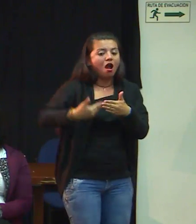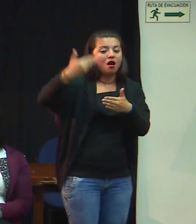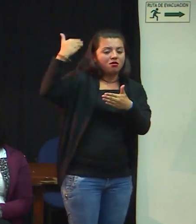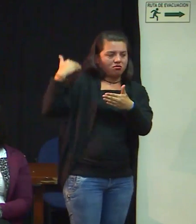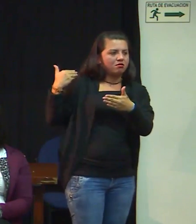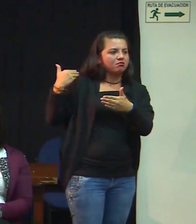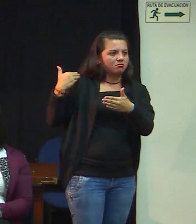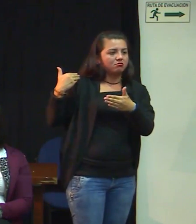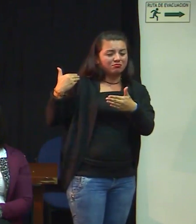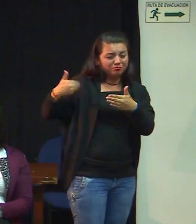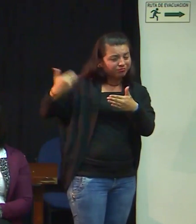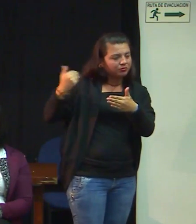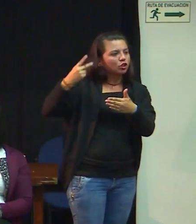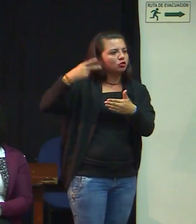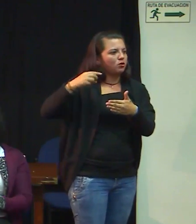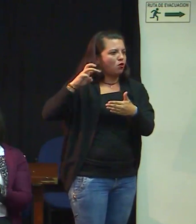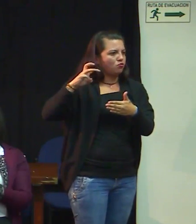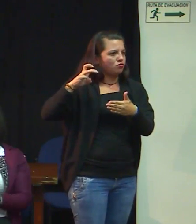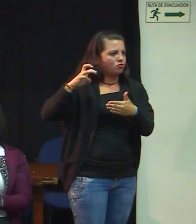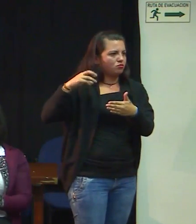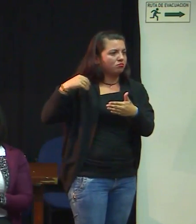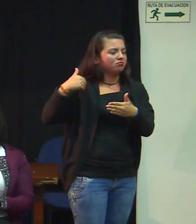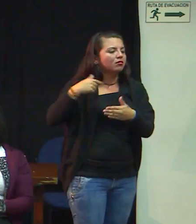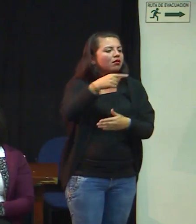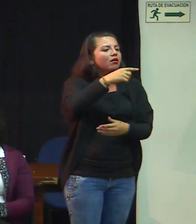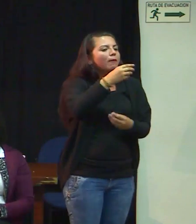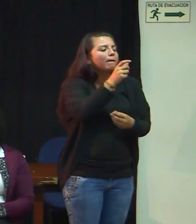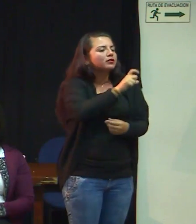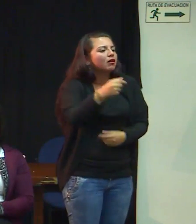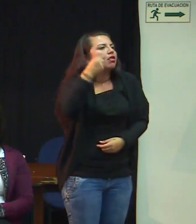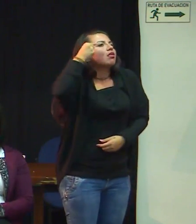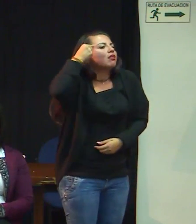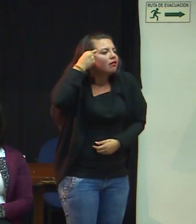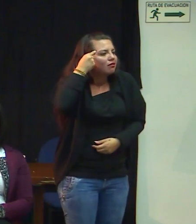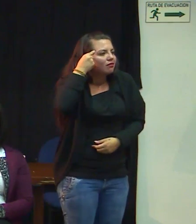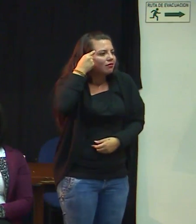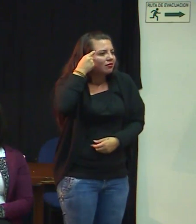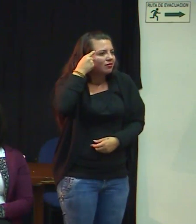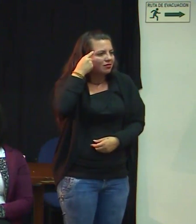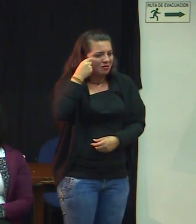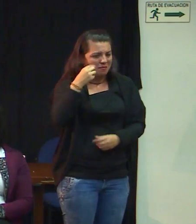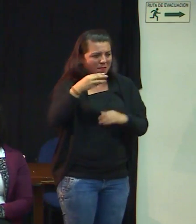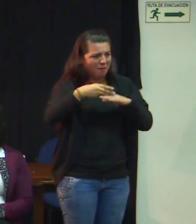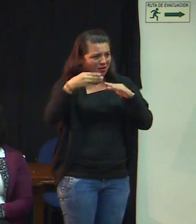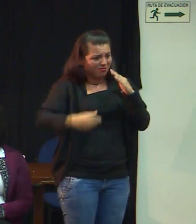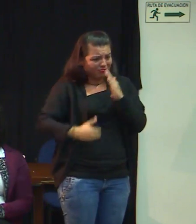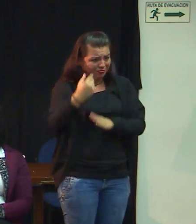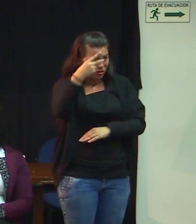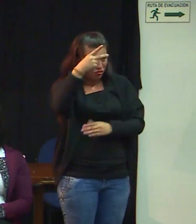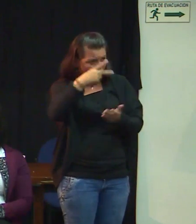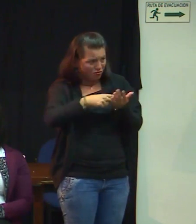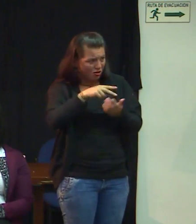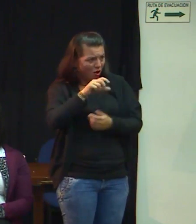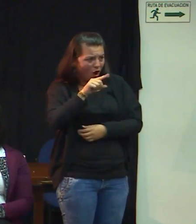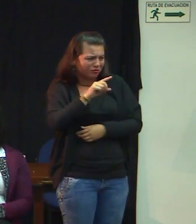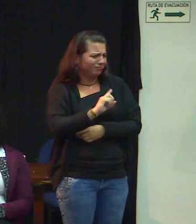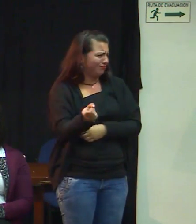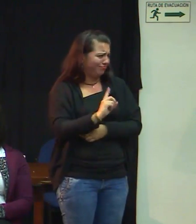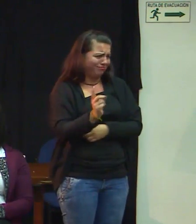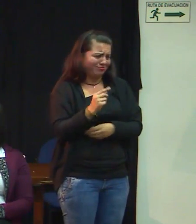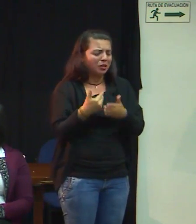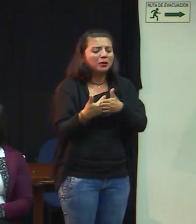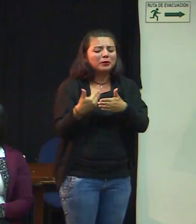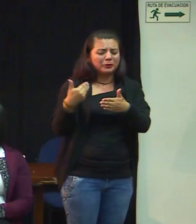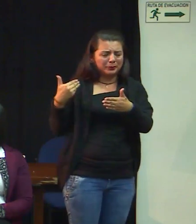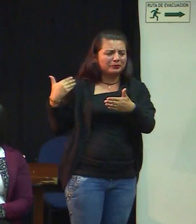desde 2008, la MANE, no, mucha gente cree que la MANE inició en el 2011, ¿no? Ya ha habido mucho movimiento